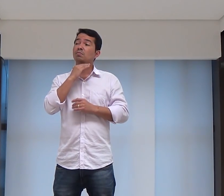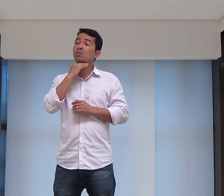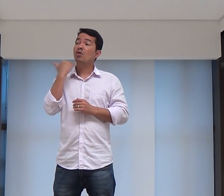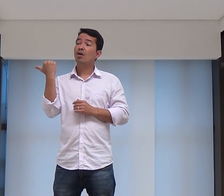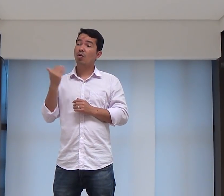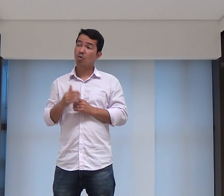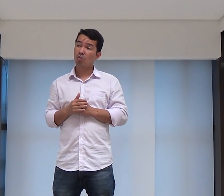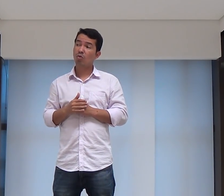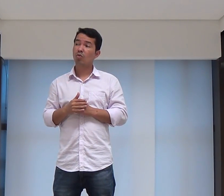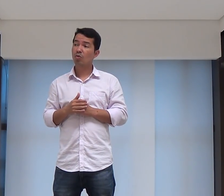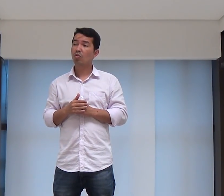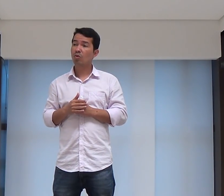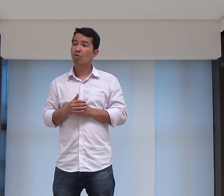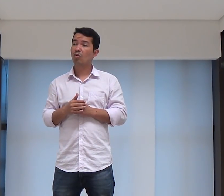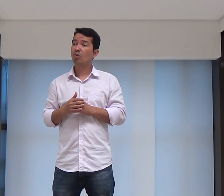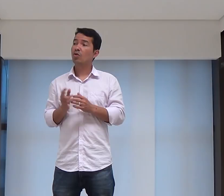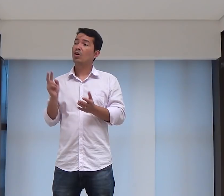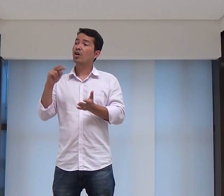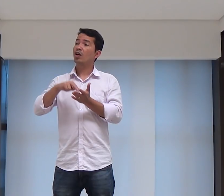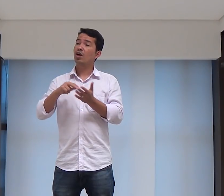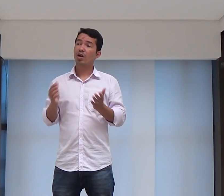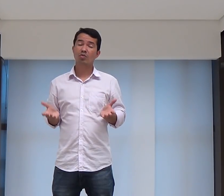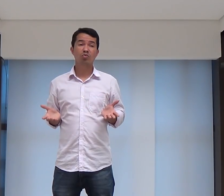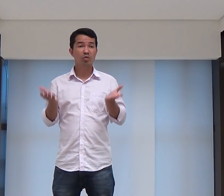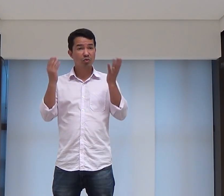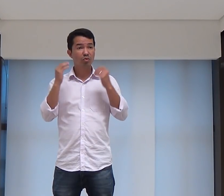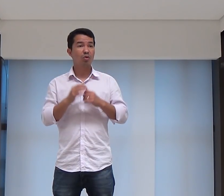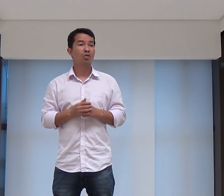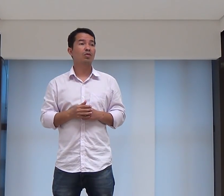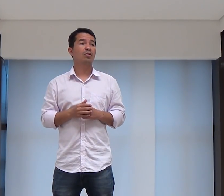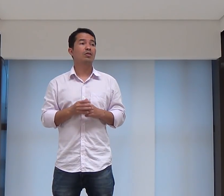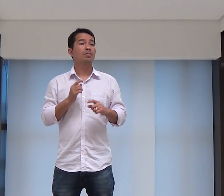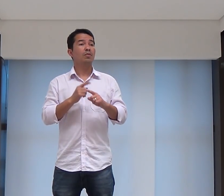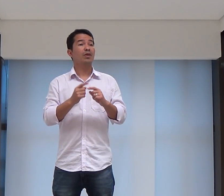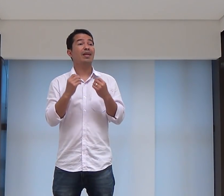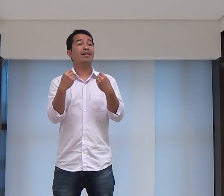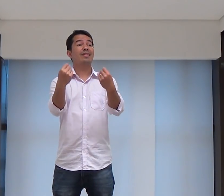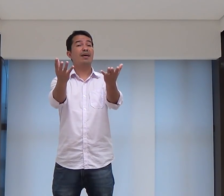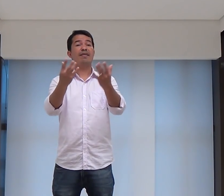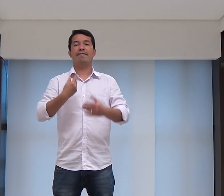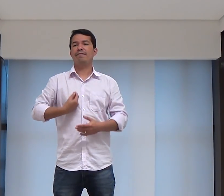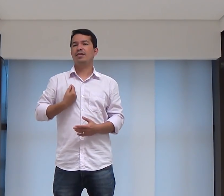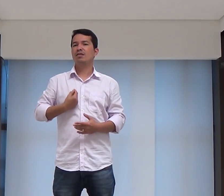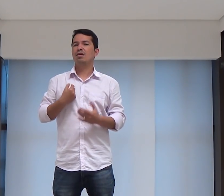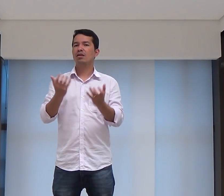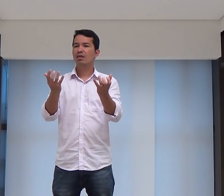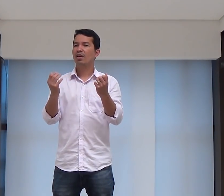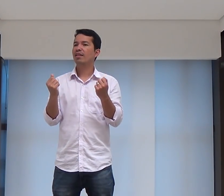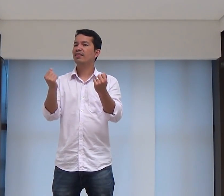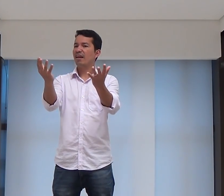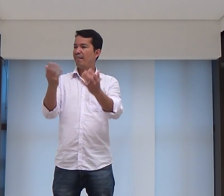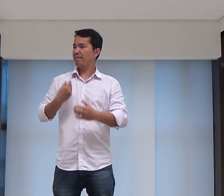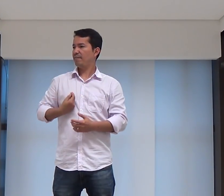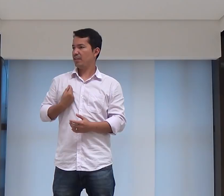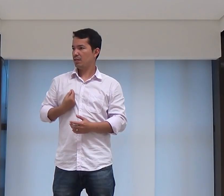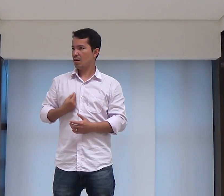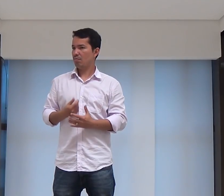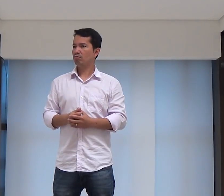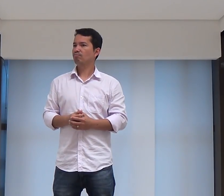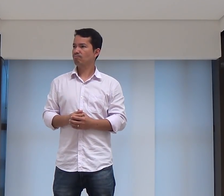nós vemos que Jesus morreu, né? Mas que ele ressuscitou. Para que ele tivesse vida. E ele